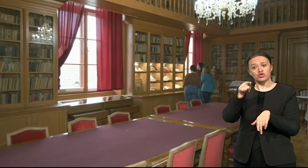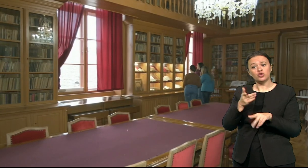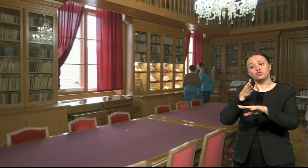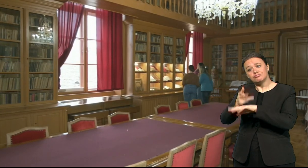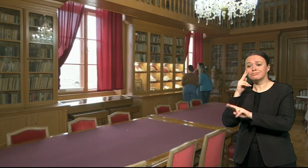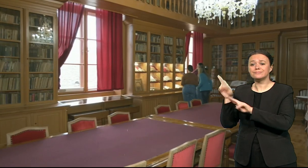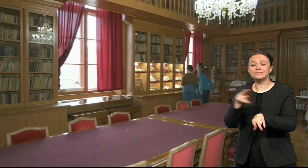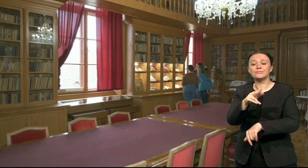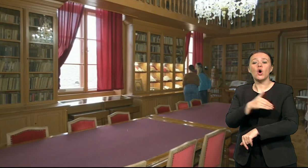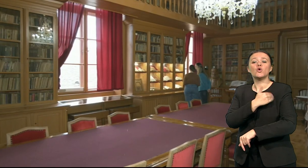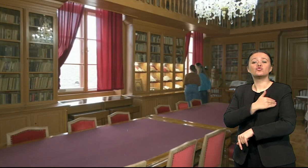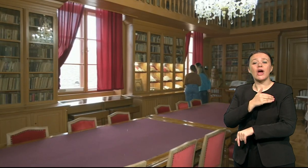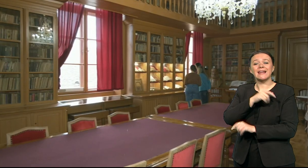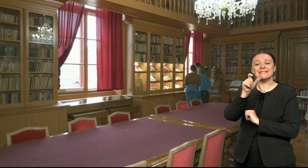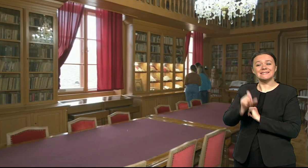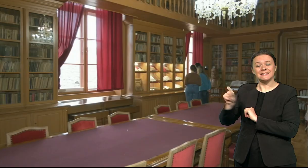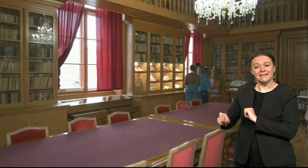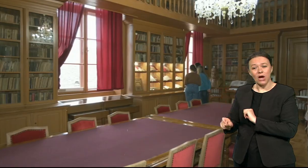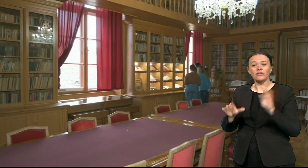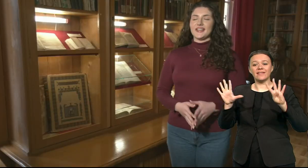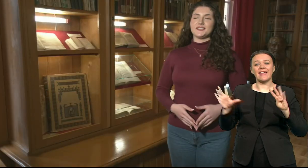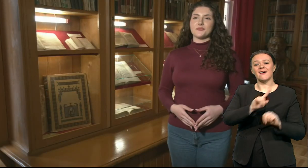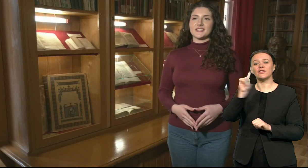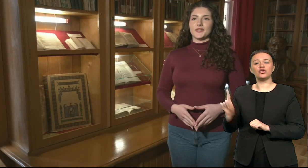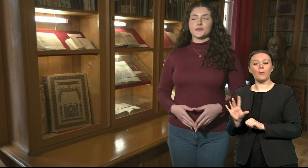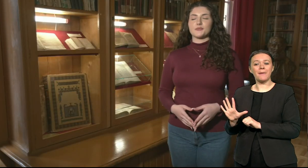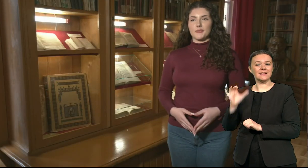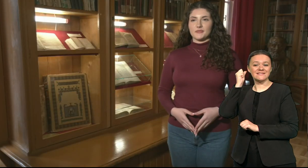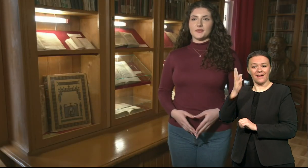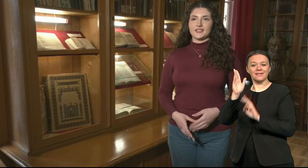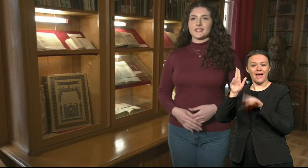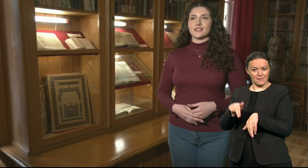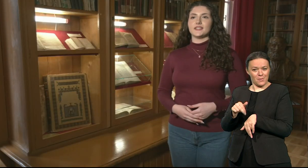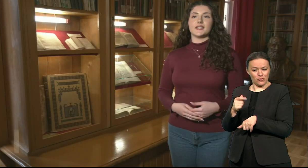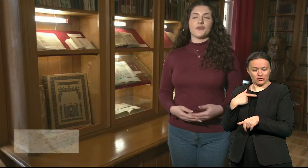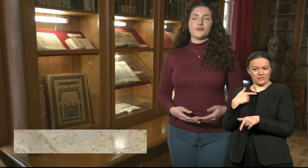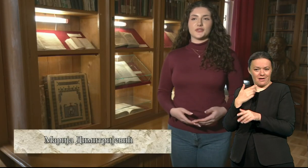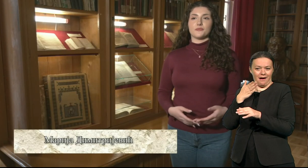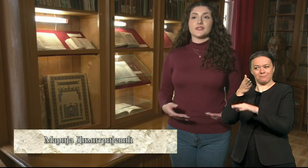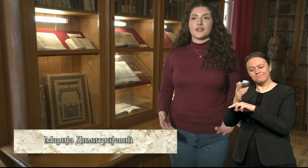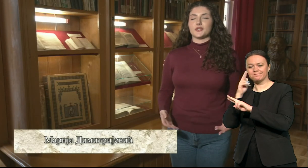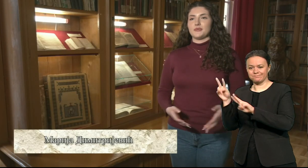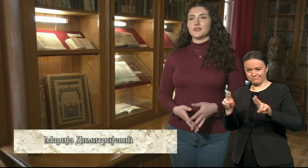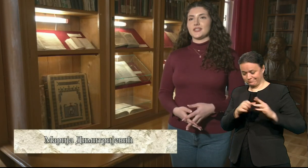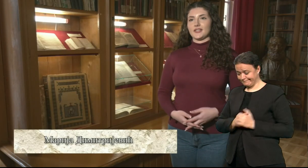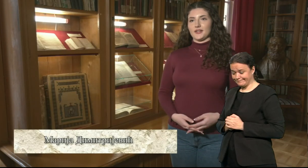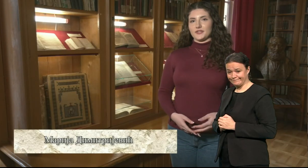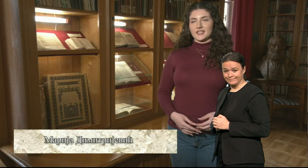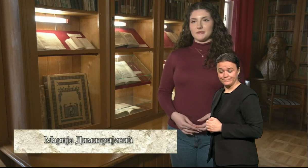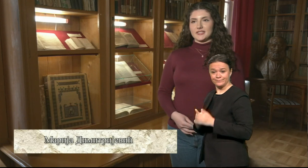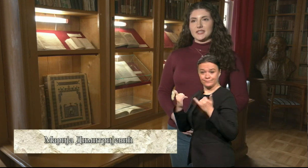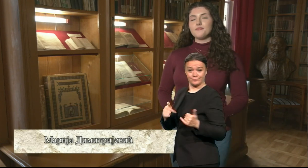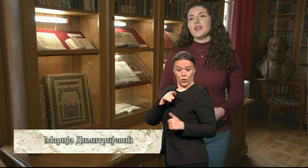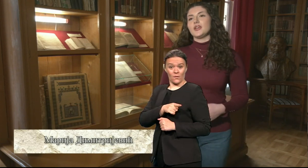učenici vodiči svakog dana od 9 do 17 časova. Nalazimo se u spomen biblioteci ili kako mi još zovemo svečane biblioteci